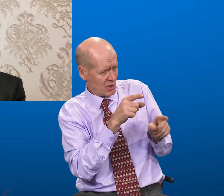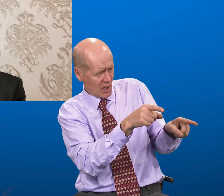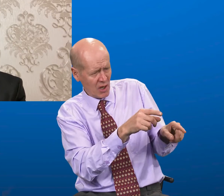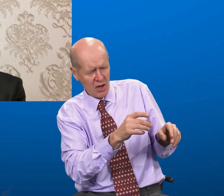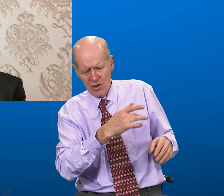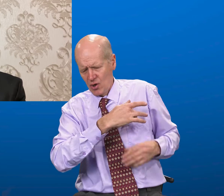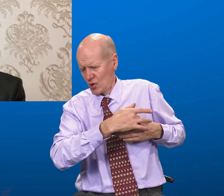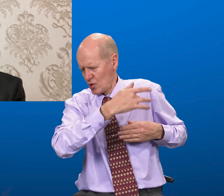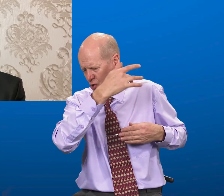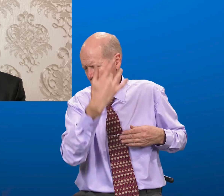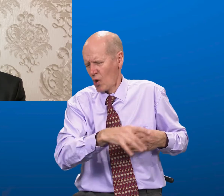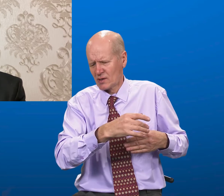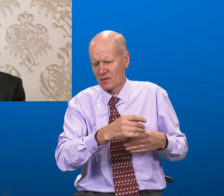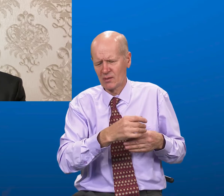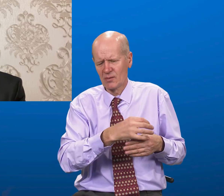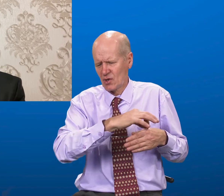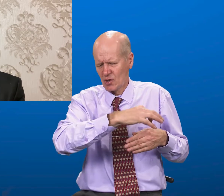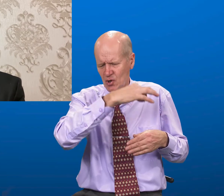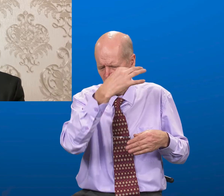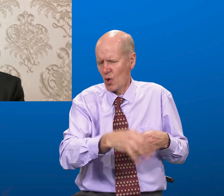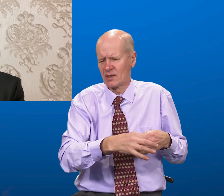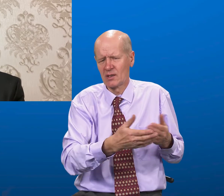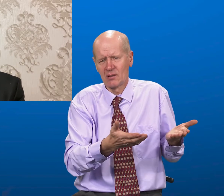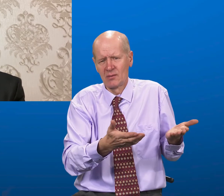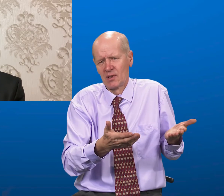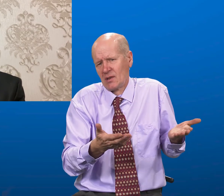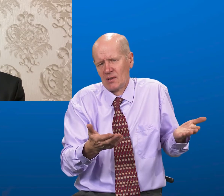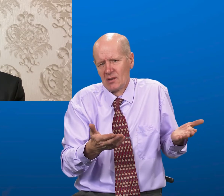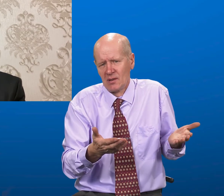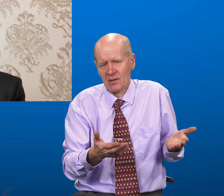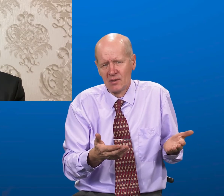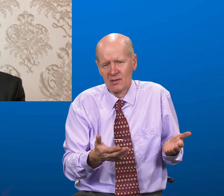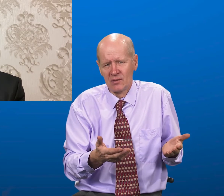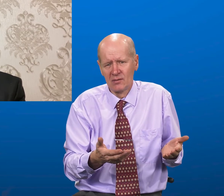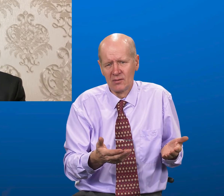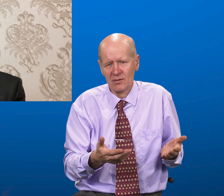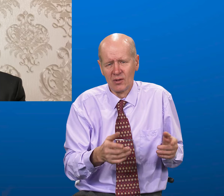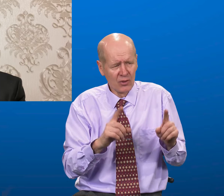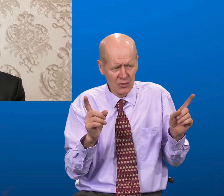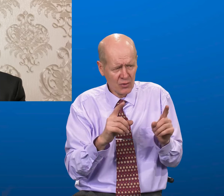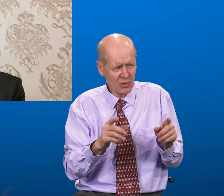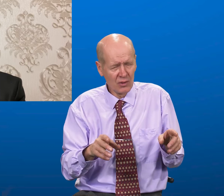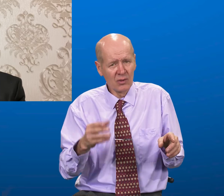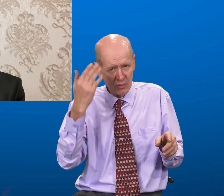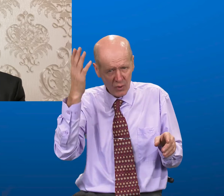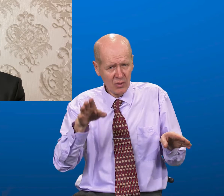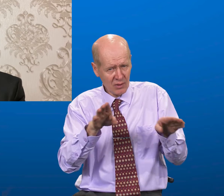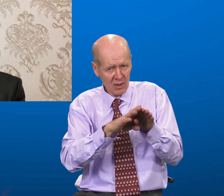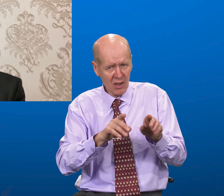Господь относится к фараону как к какой-то марионетке, и он его